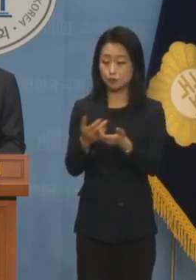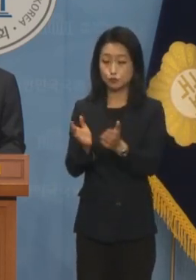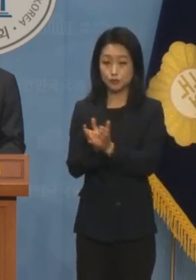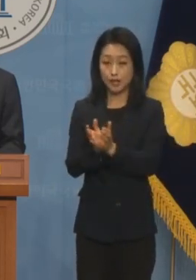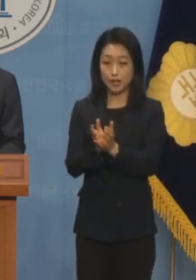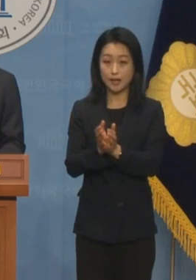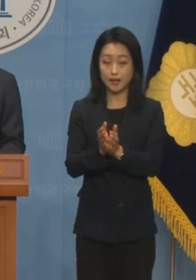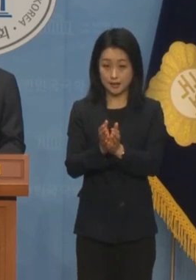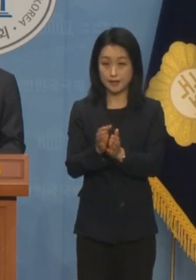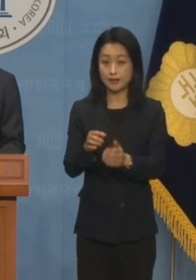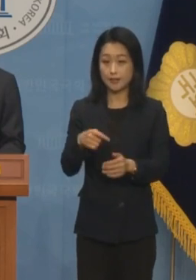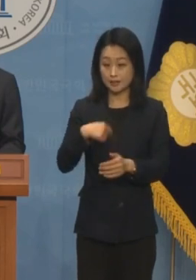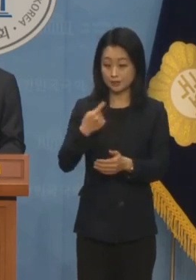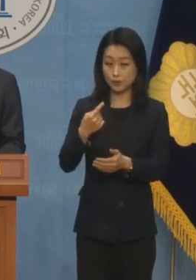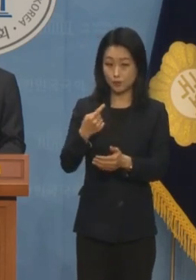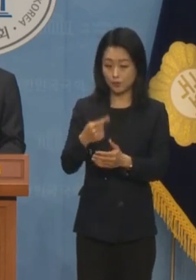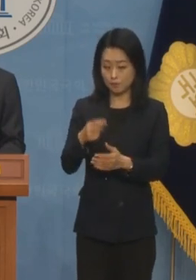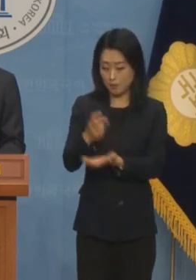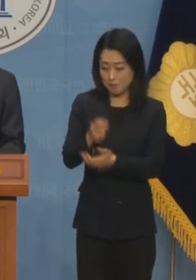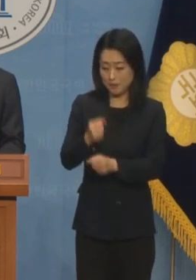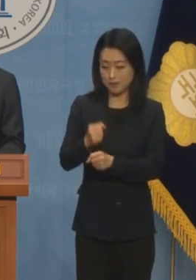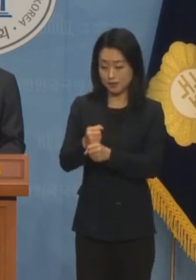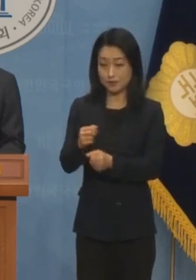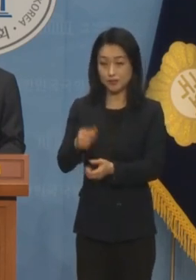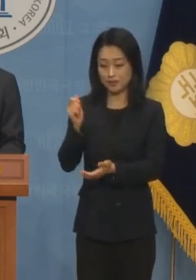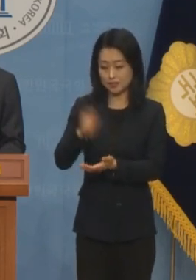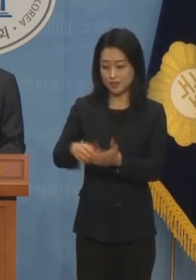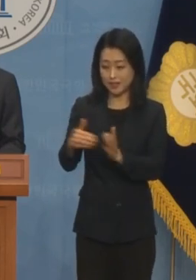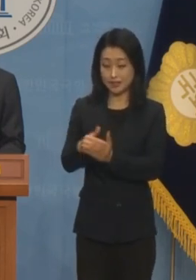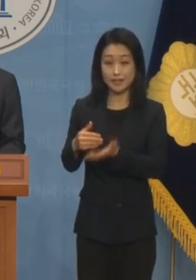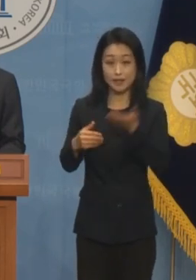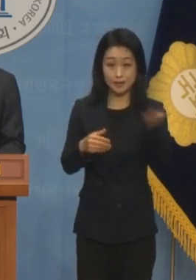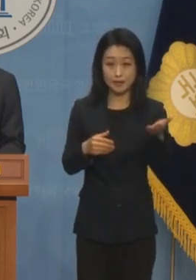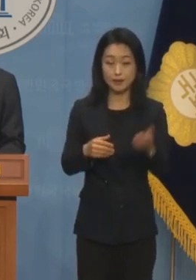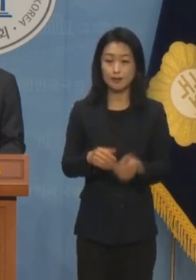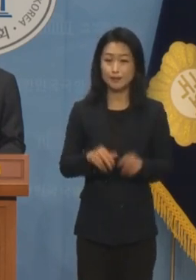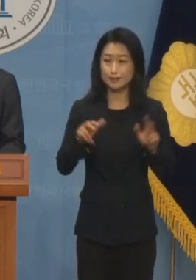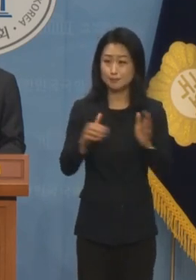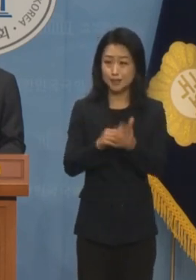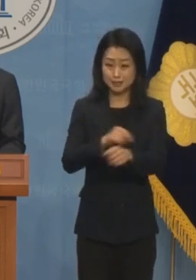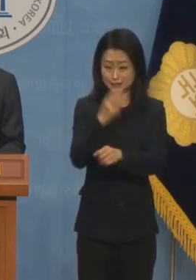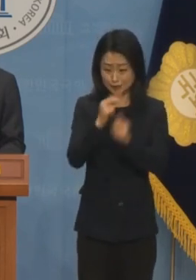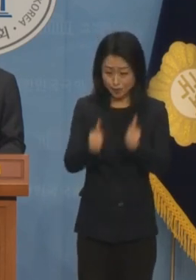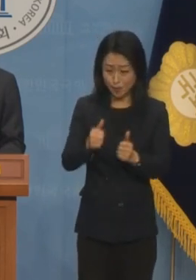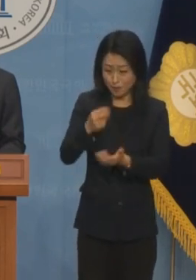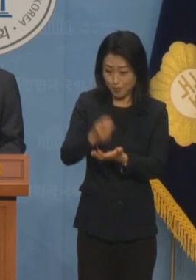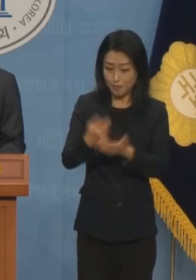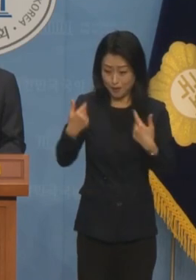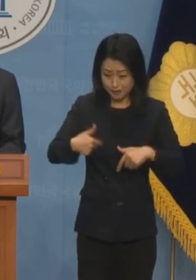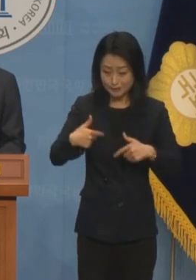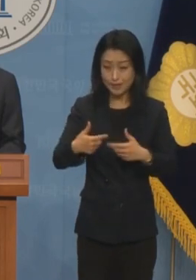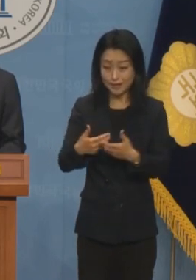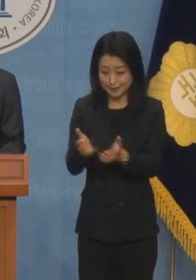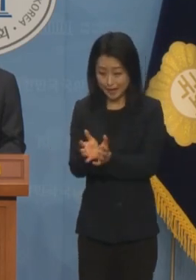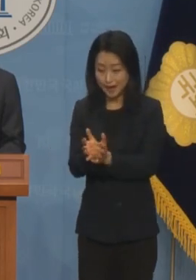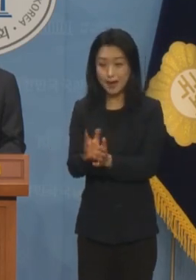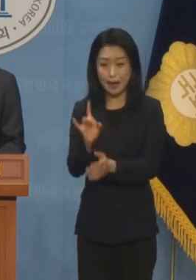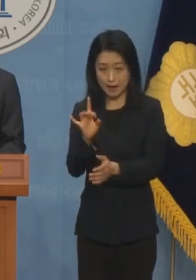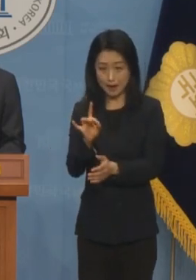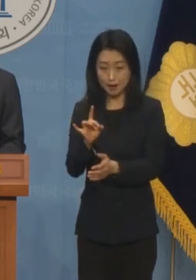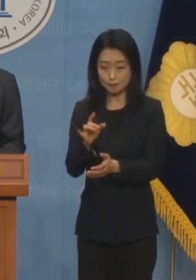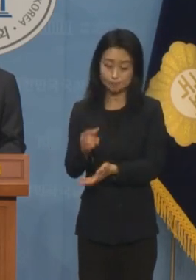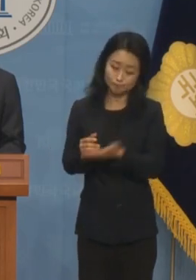단독으로 처리했다는 것이 이유라지만 그동안 특검법을 단독 처리한 사례는 많습니다. 거부권